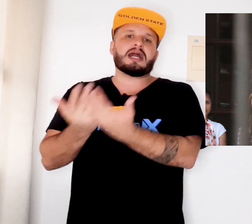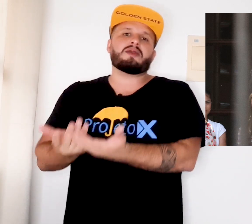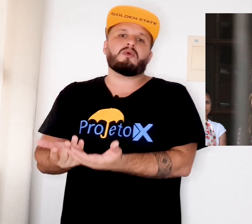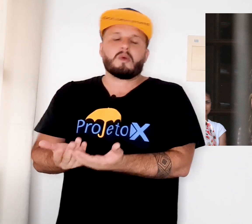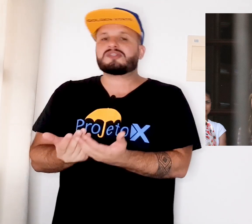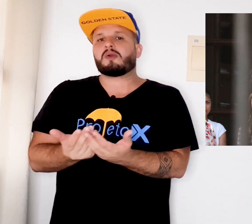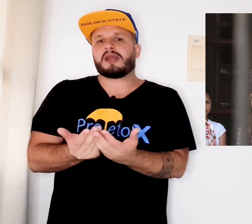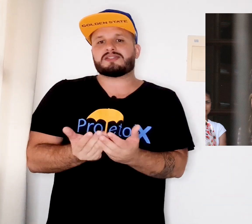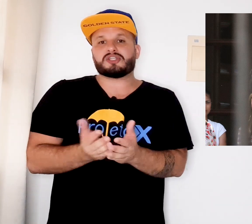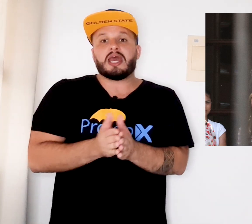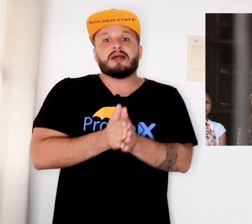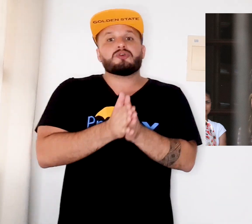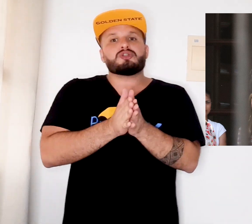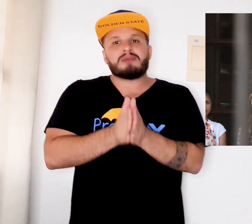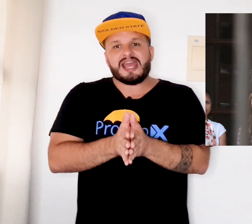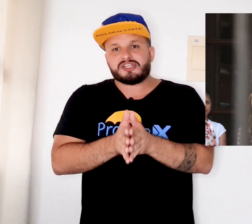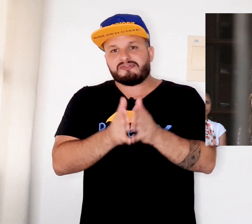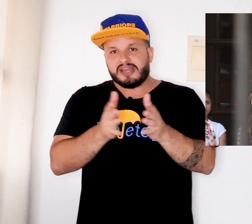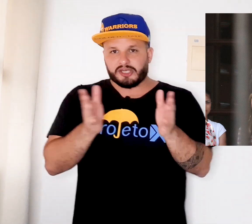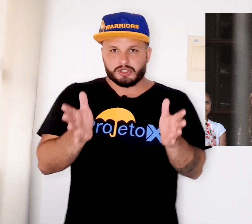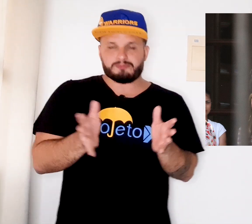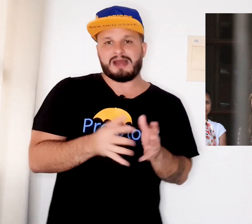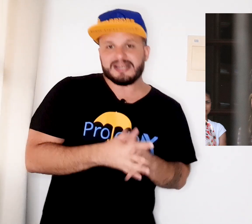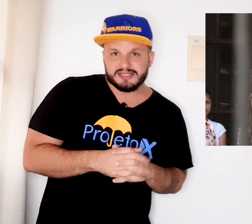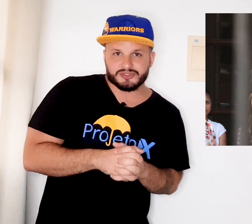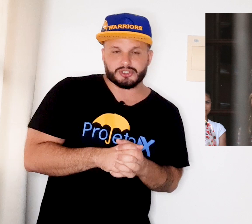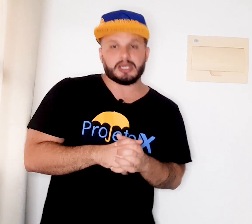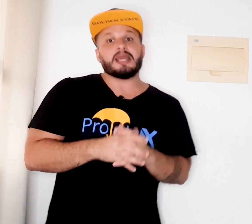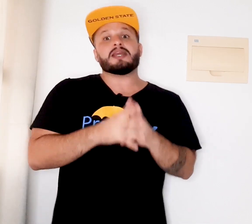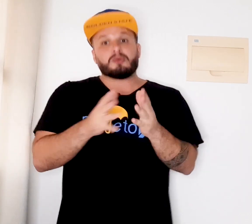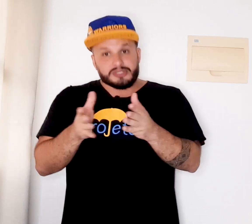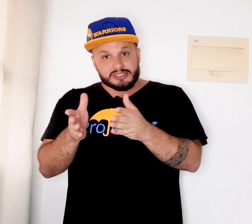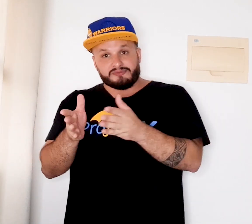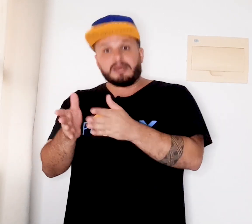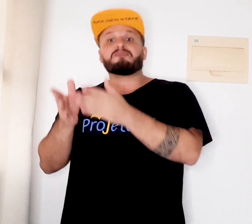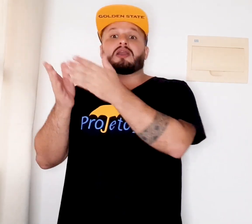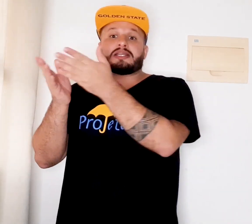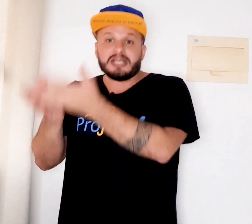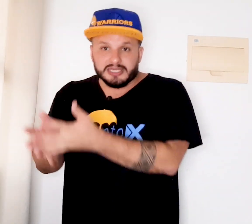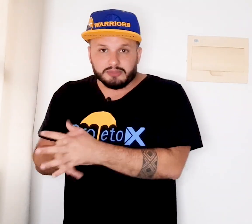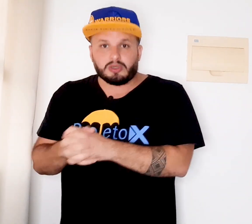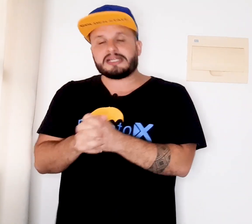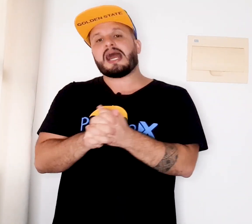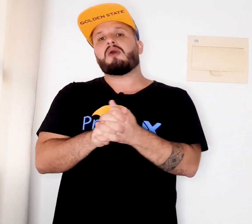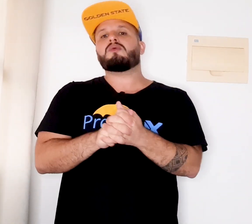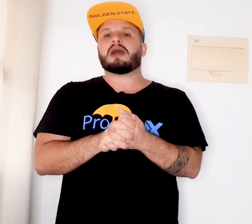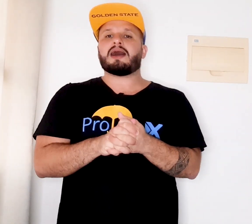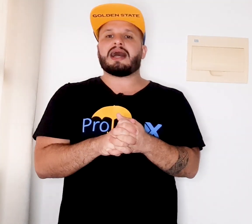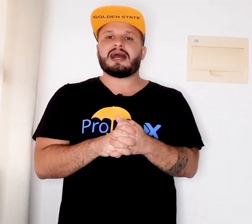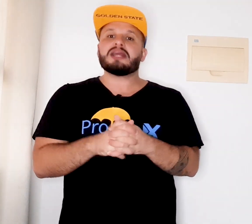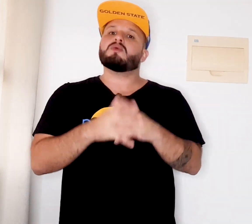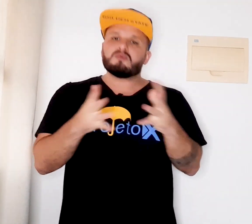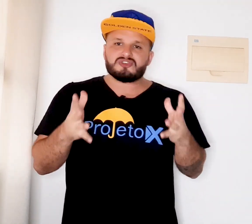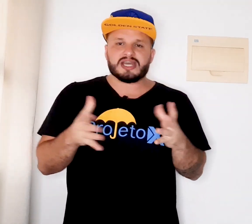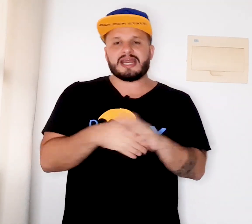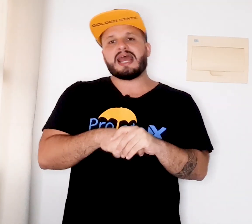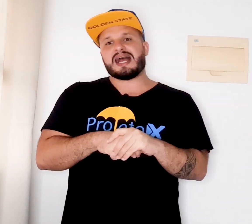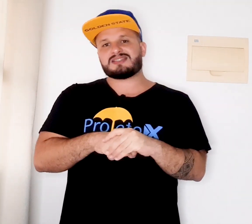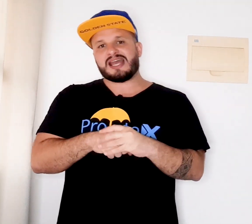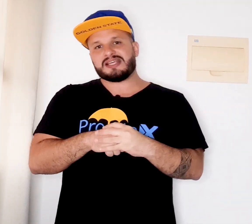provocaram consequências nos mais diferentes países, inclusive chegando ali à renúncia, né, à